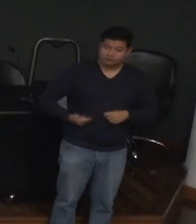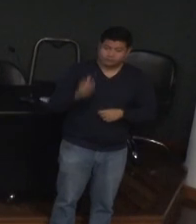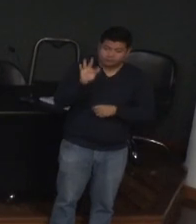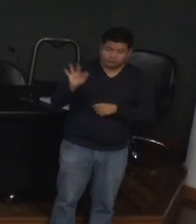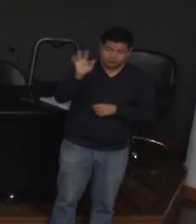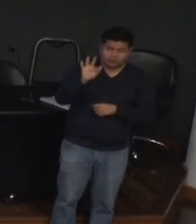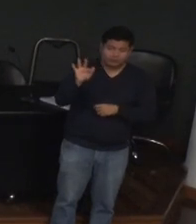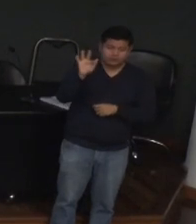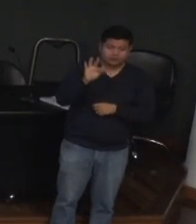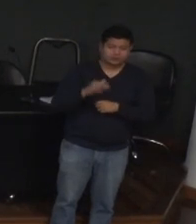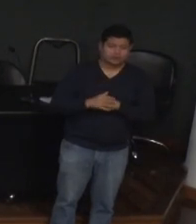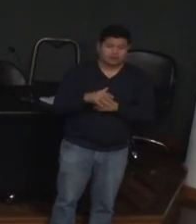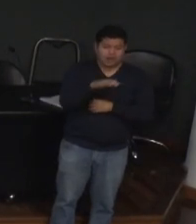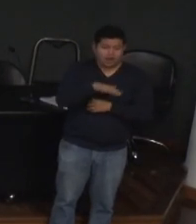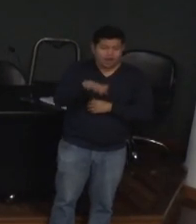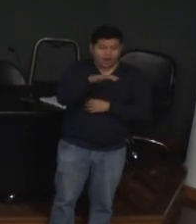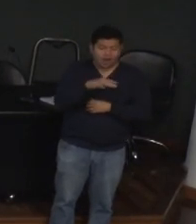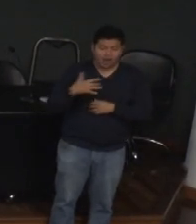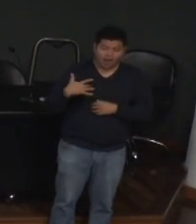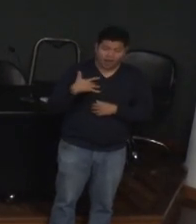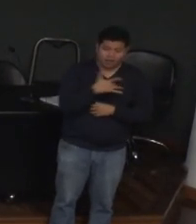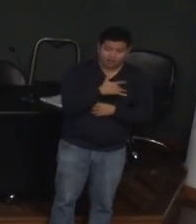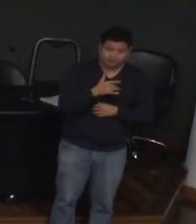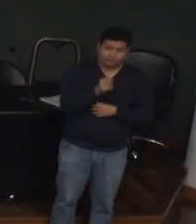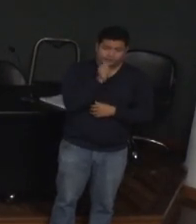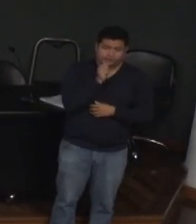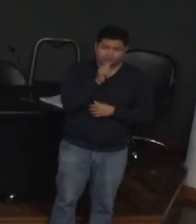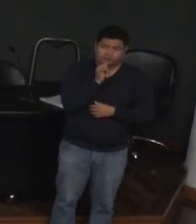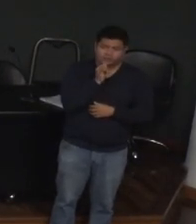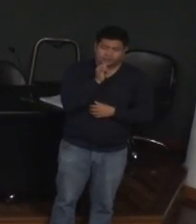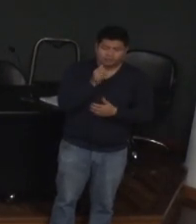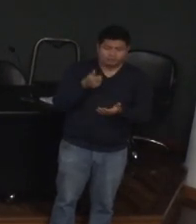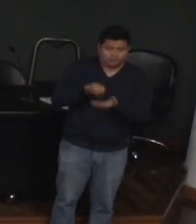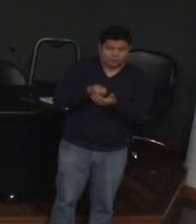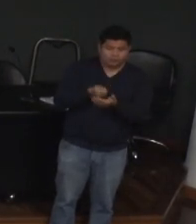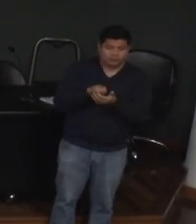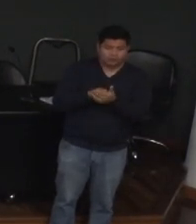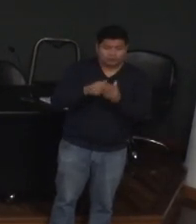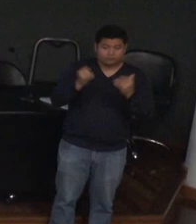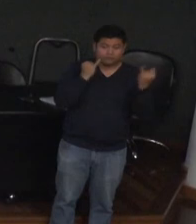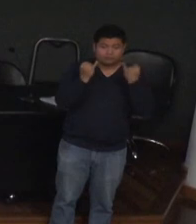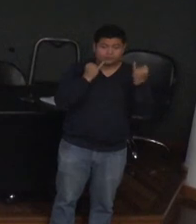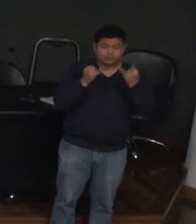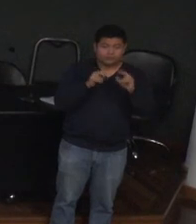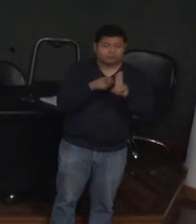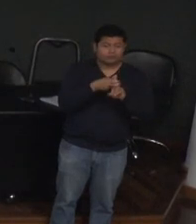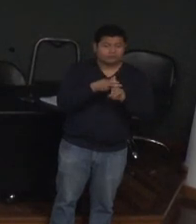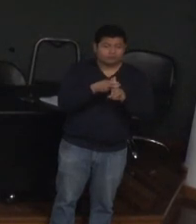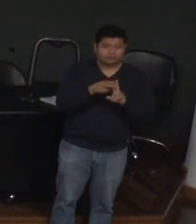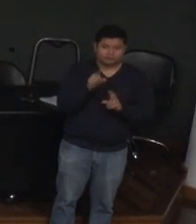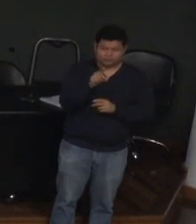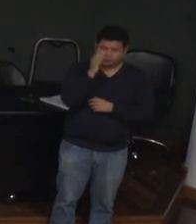que são vinculados lá a informações obrigatórias para o SUS. Você tem esse ativo também, né?